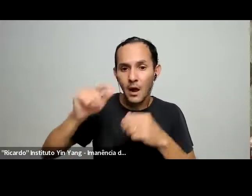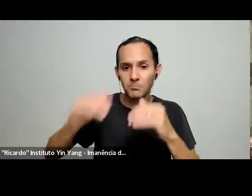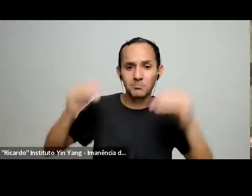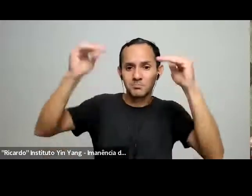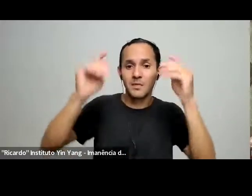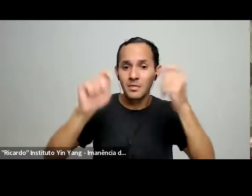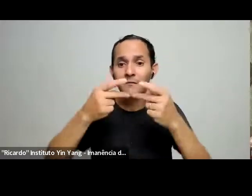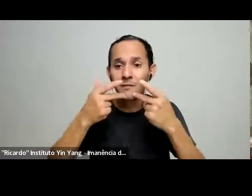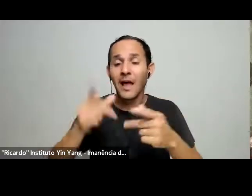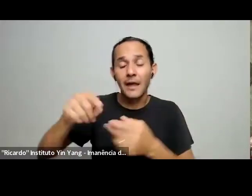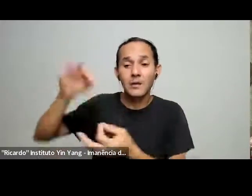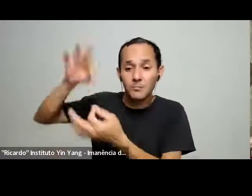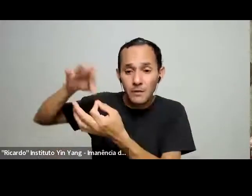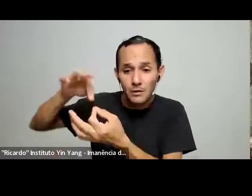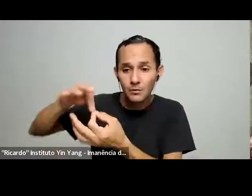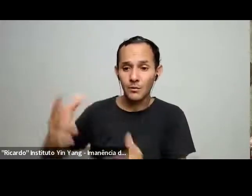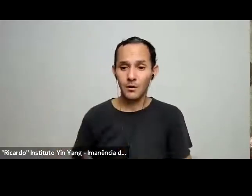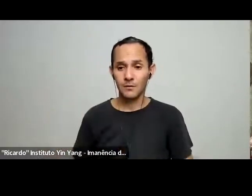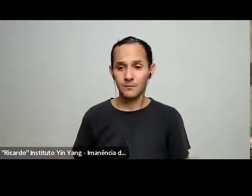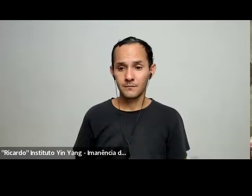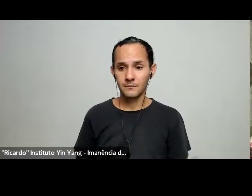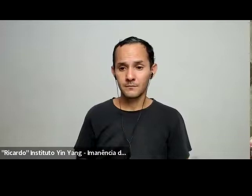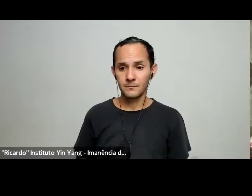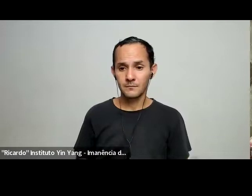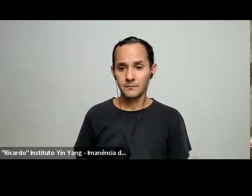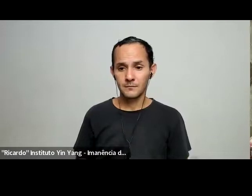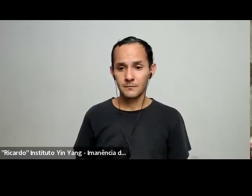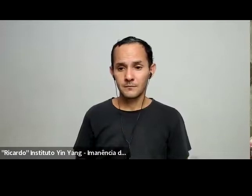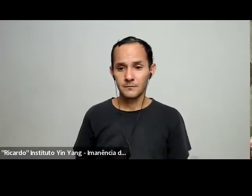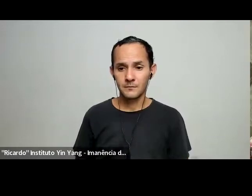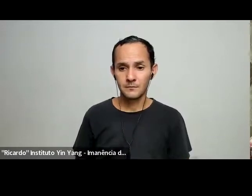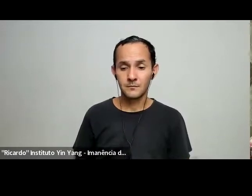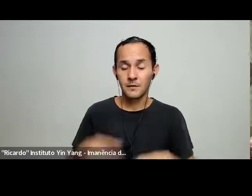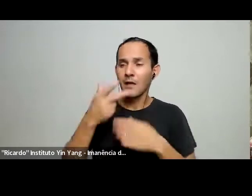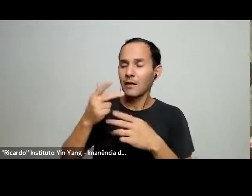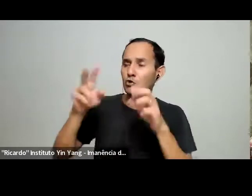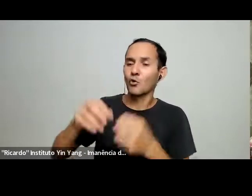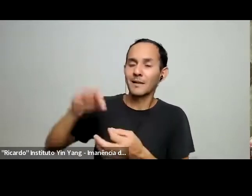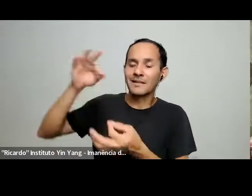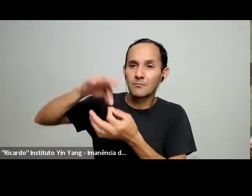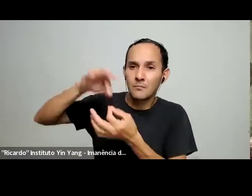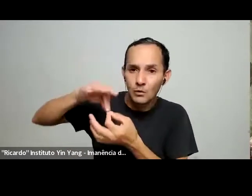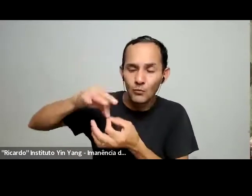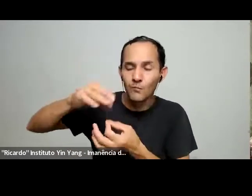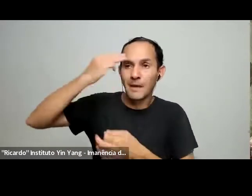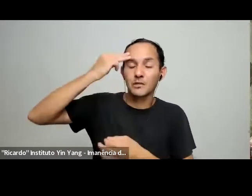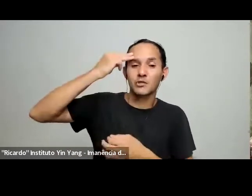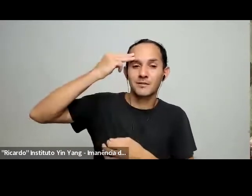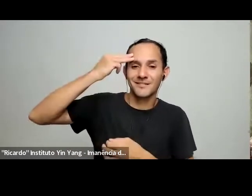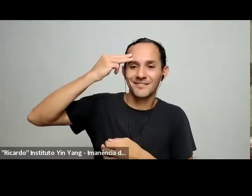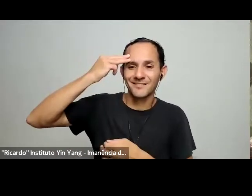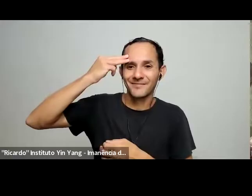chamar espiritual. Tanto que em vários livros do Bert Hellinger ele falava de espírito-mente. Então, fazer